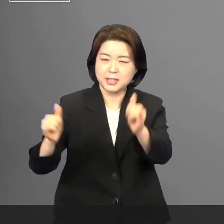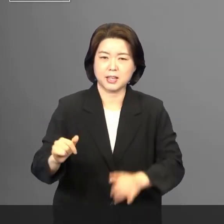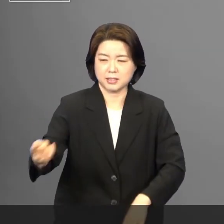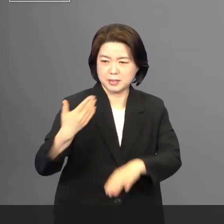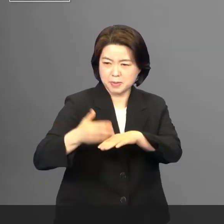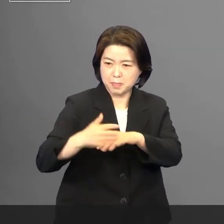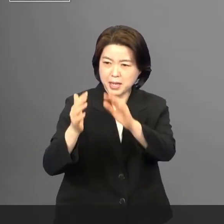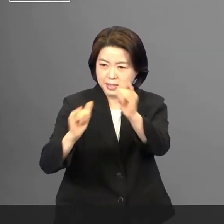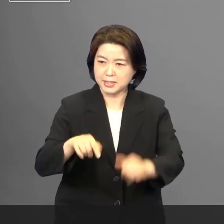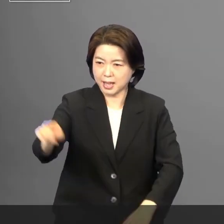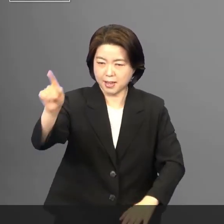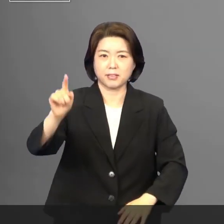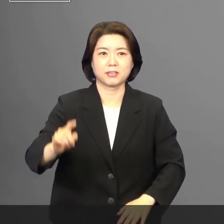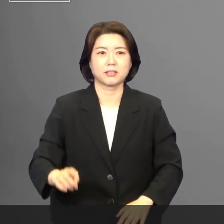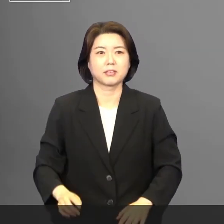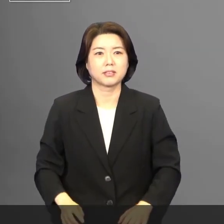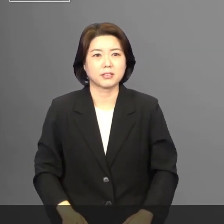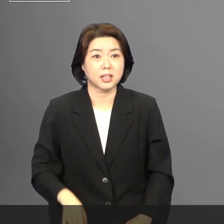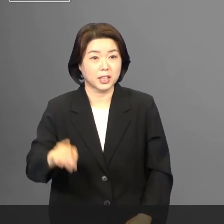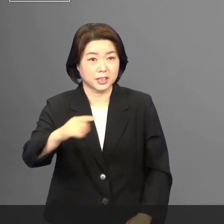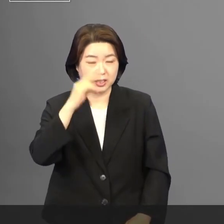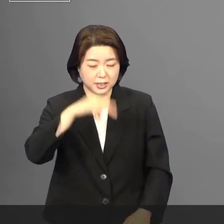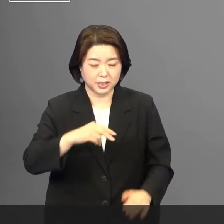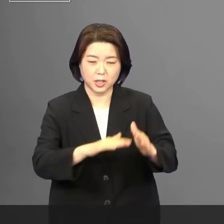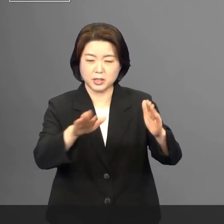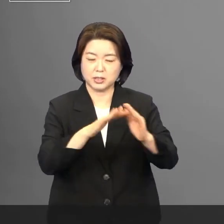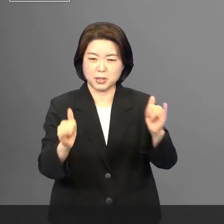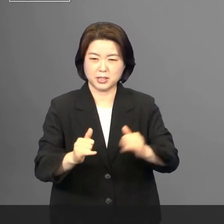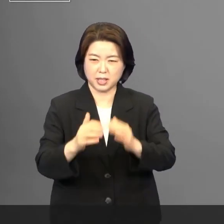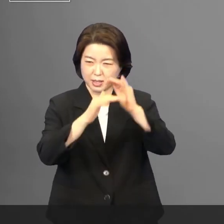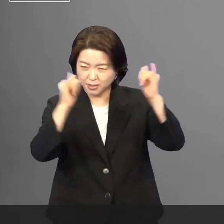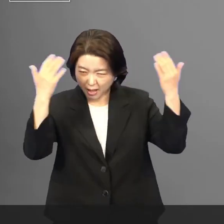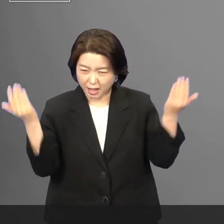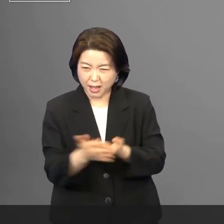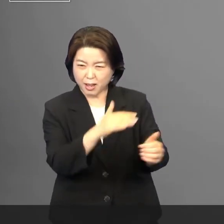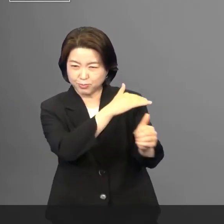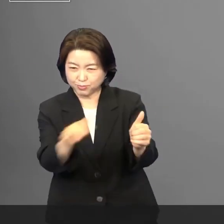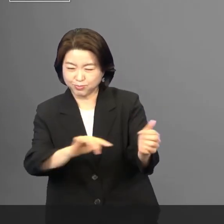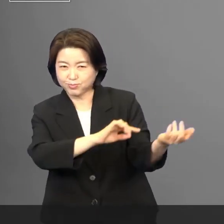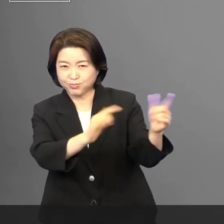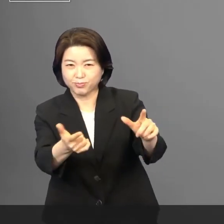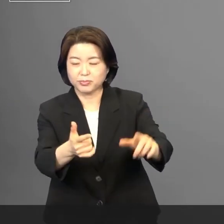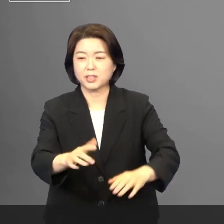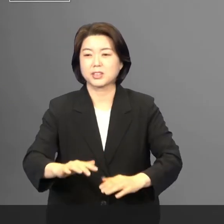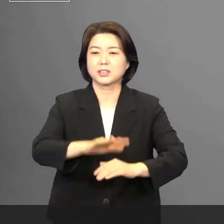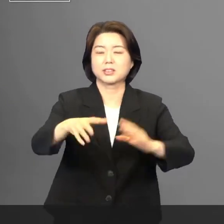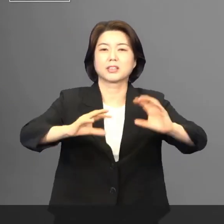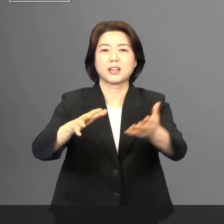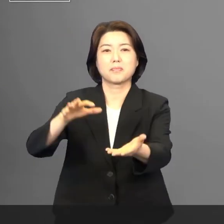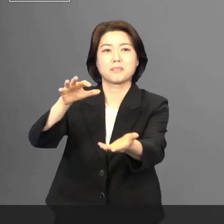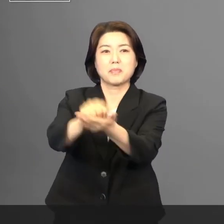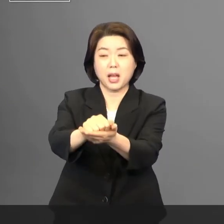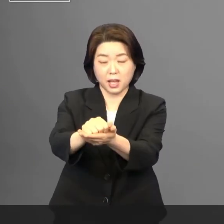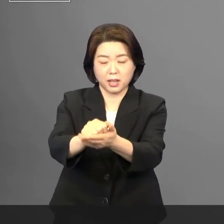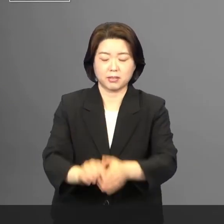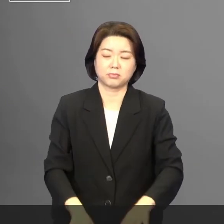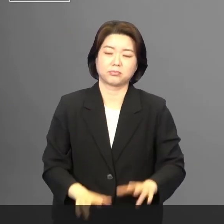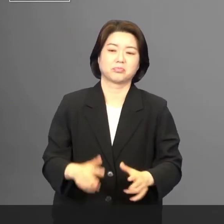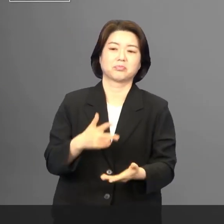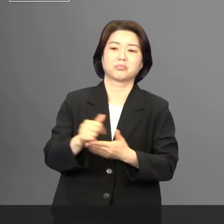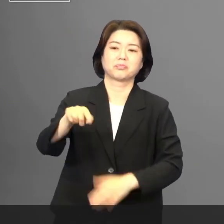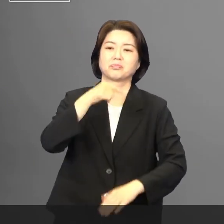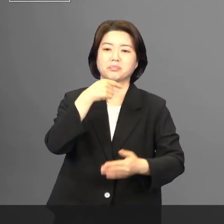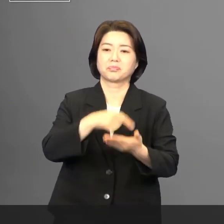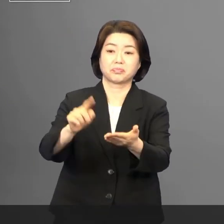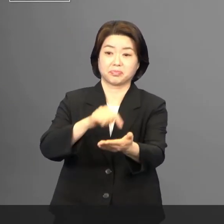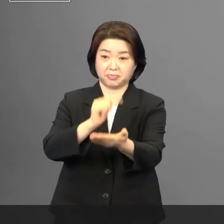같은 자야. 내가 사울의 집안 사람을 다 죽이고 그의 나라를 차지하였으나 이제는 주님께서 그